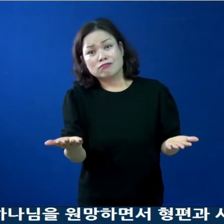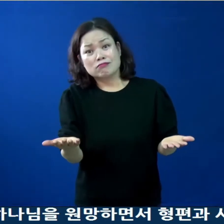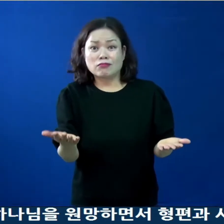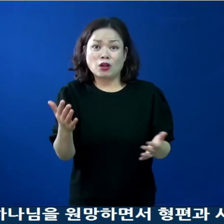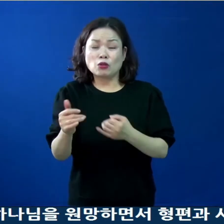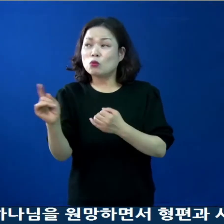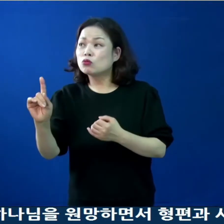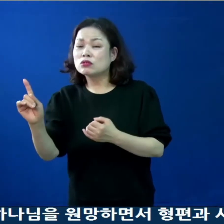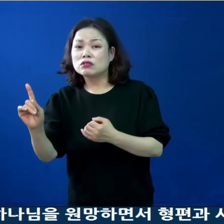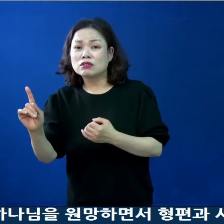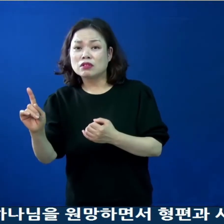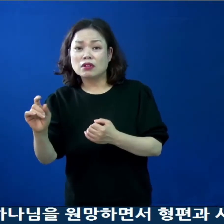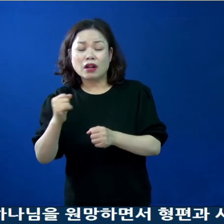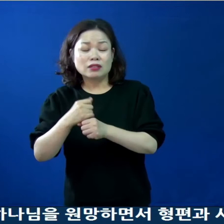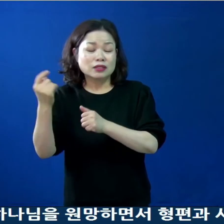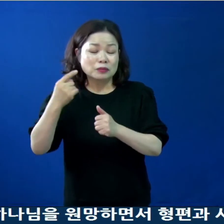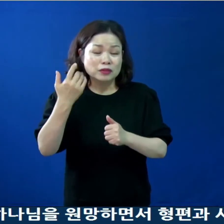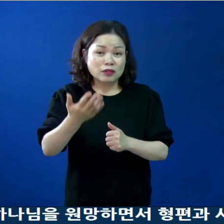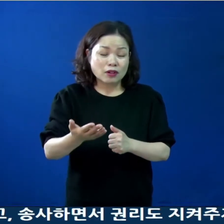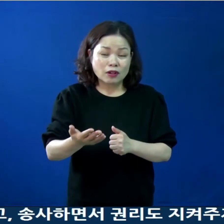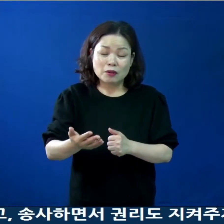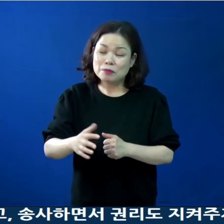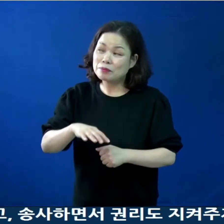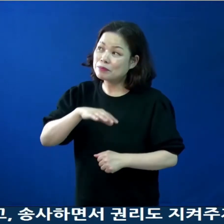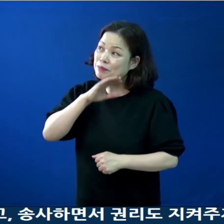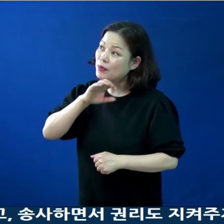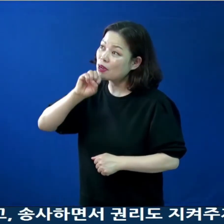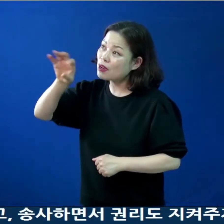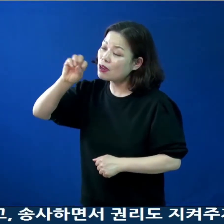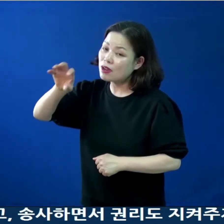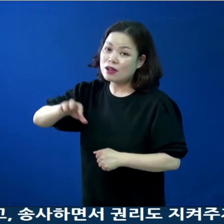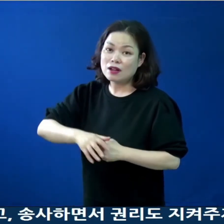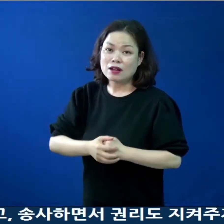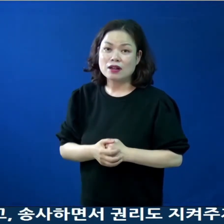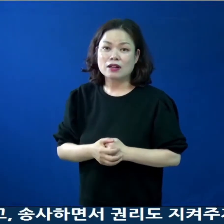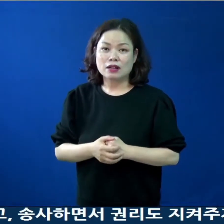겁니까? 신실하긴 한 겁니까? 이렇게 따지고 드는 것이죠.